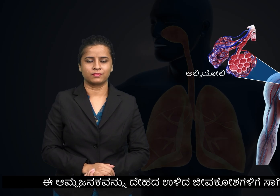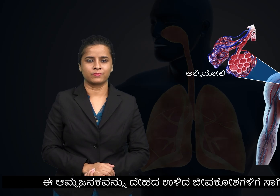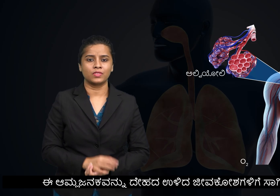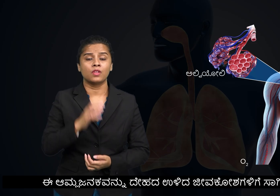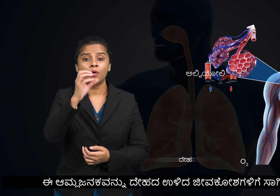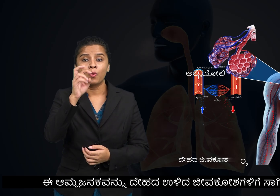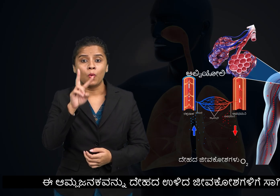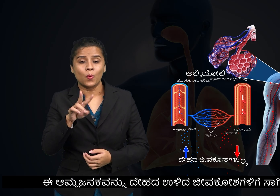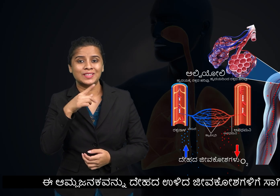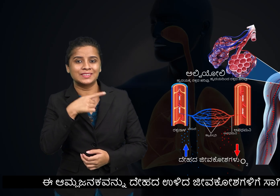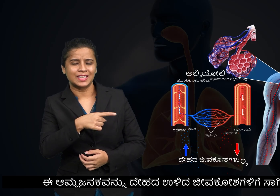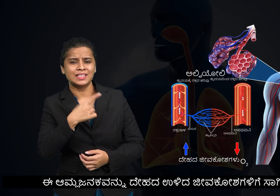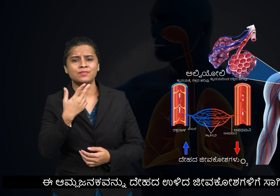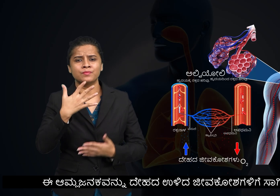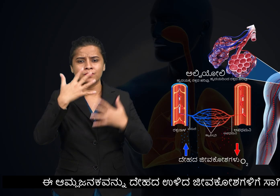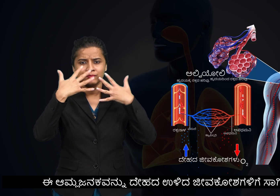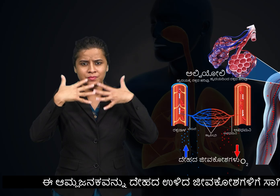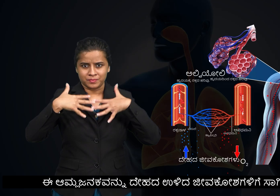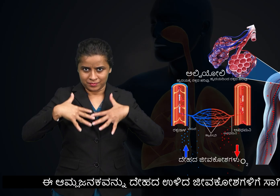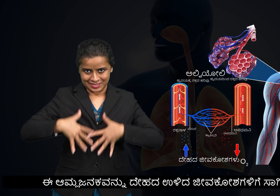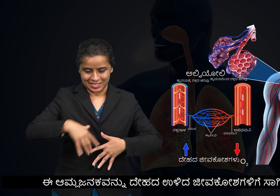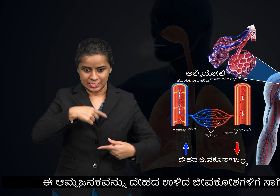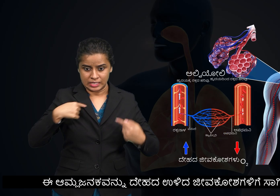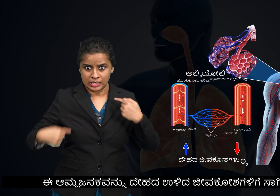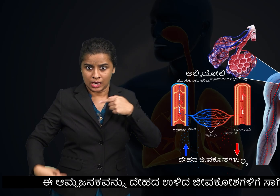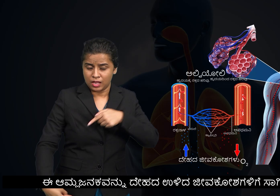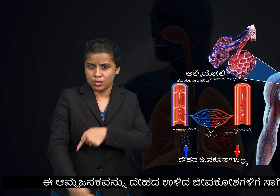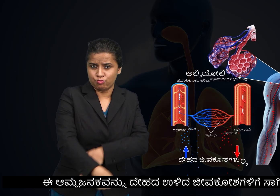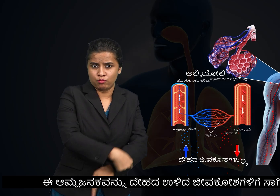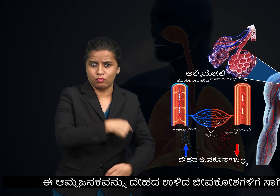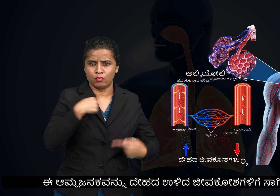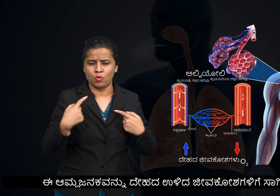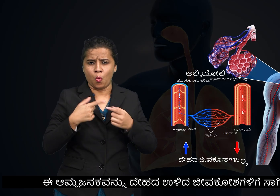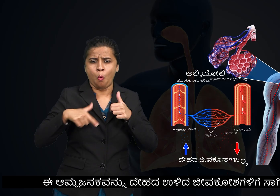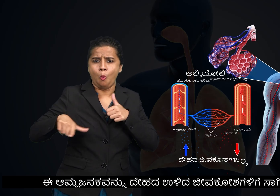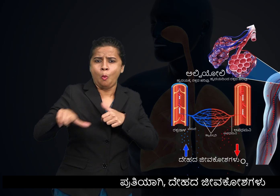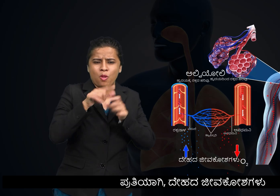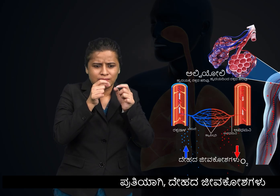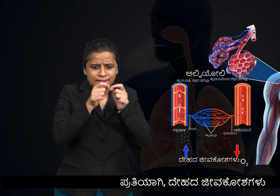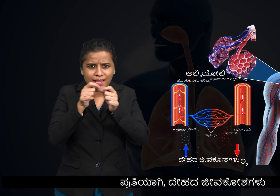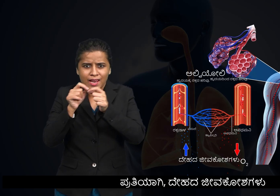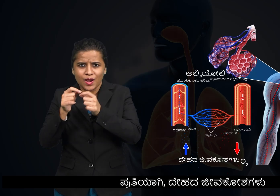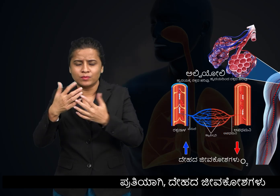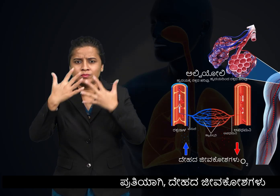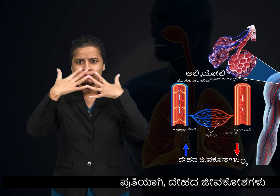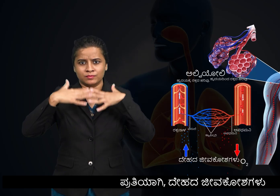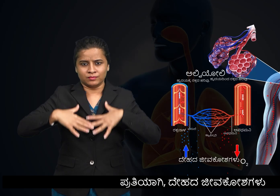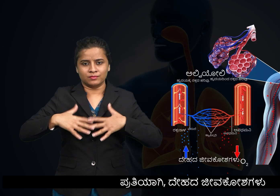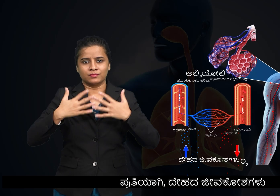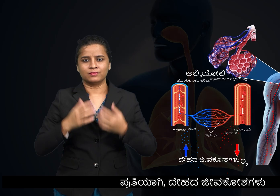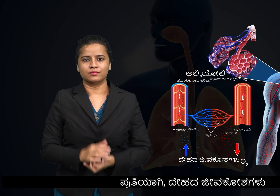ಈ ಆಮ್ಲಜನಕವನ್ನು ದೇಹದ ಉಳಿದ ಜೀವಕೋಶಗಳಿಗೆ ಸಾಗಿಸಬೇಕಾಗುತ್ತದೆ. ಪ್ರತಿಯಾಗಿ